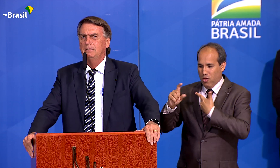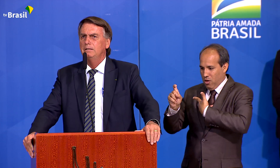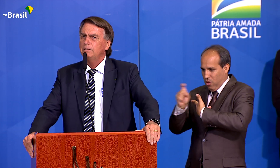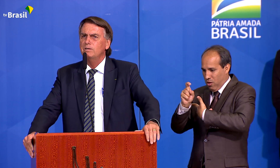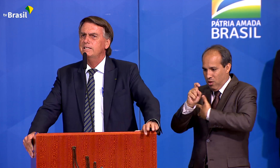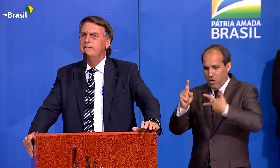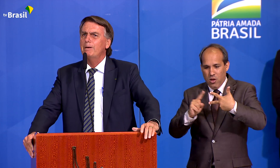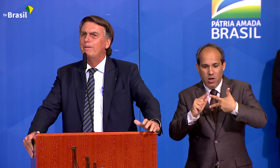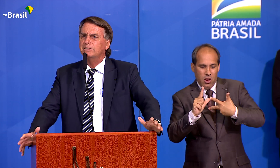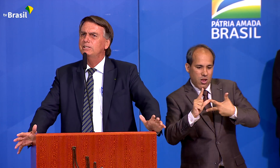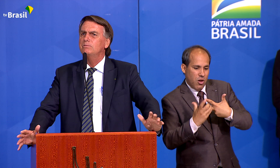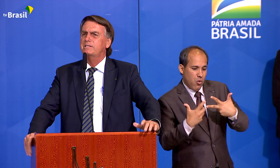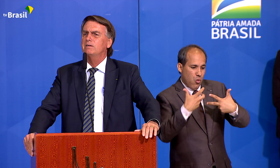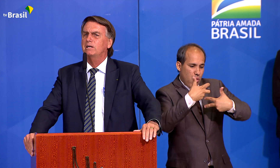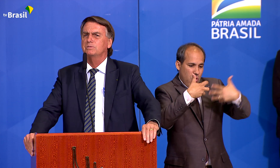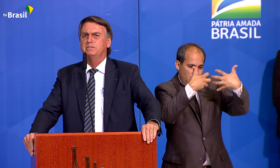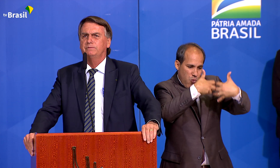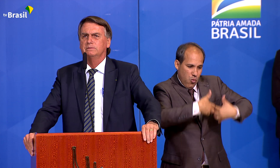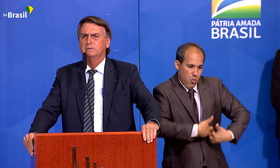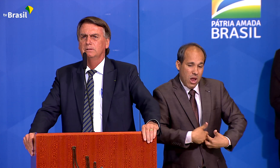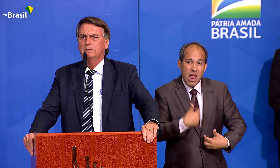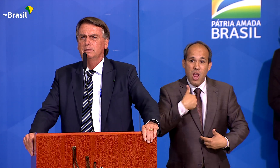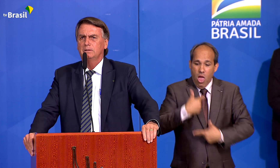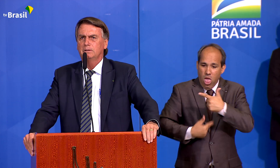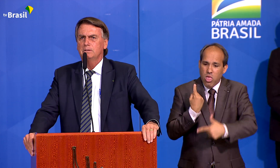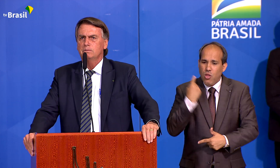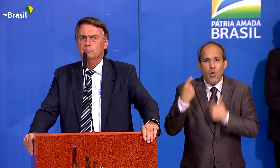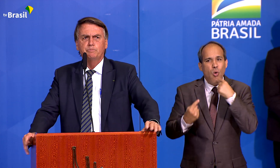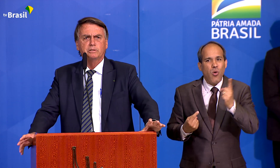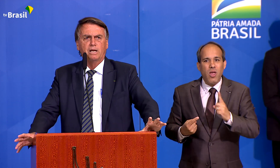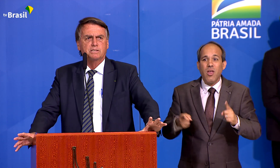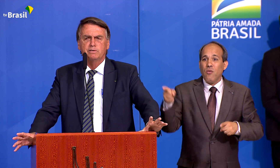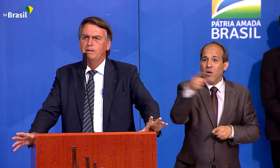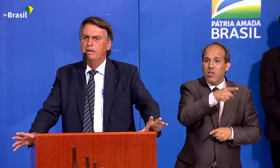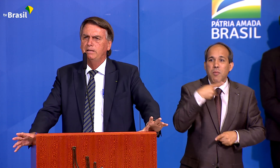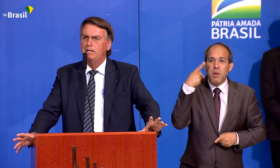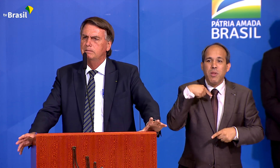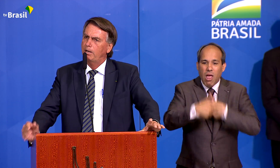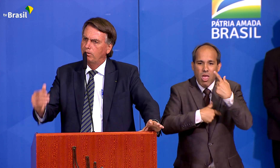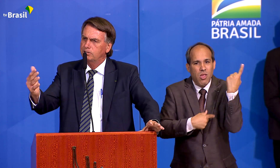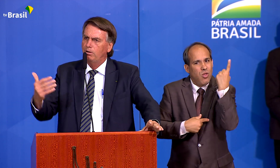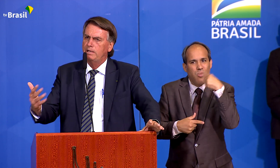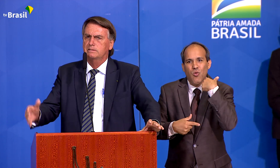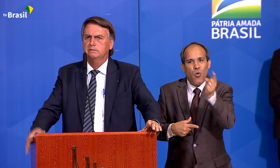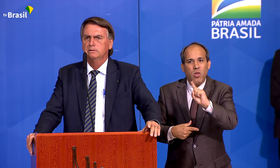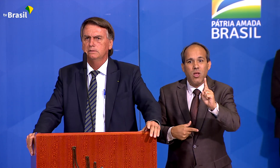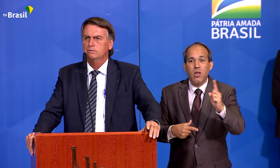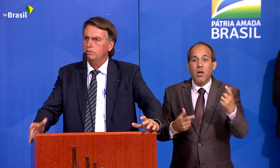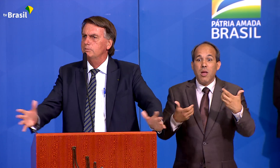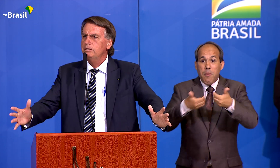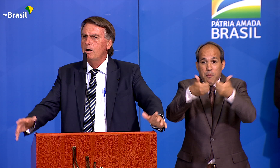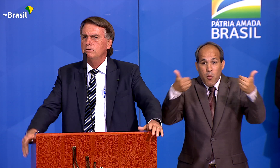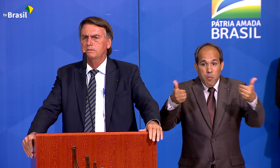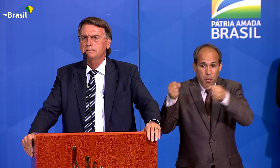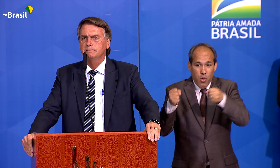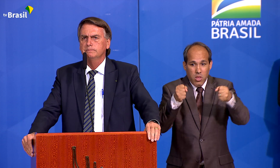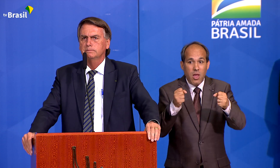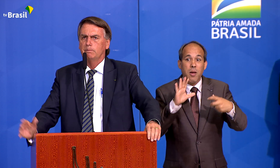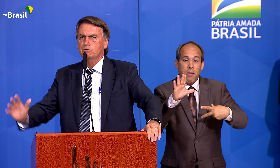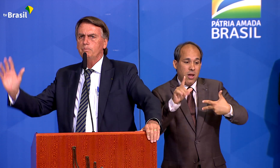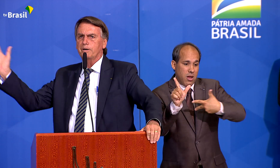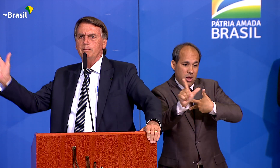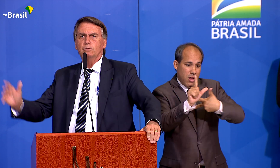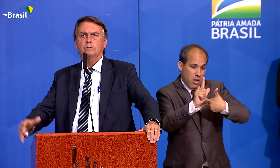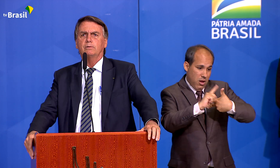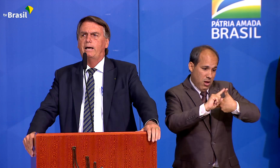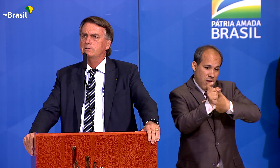sem vocês e vocês também partiram sem executivo os poderes são independentes para nós dois somos irmãos